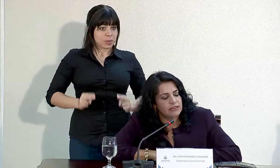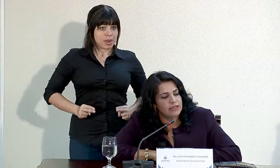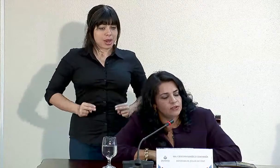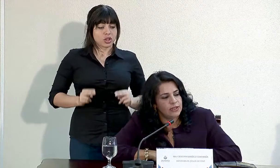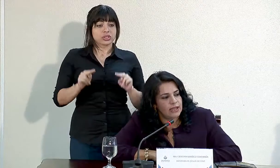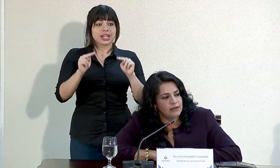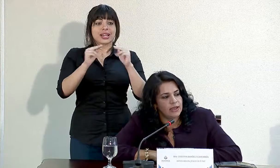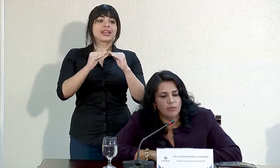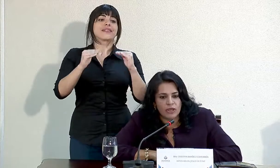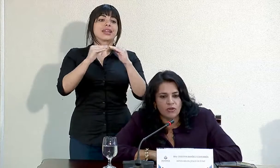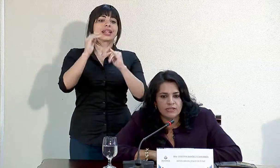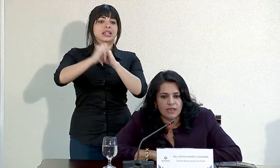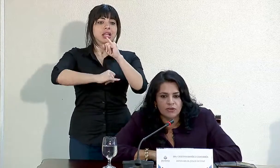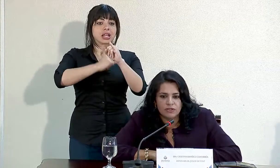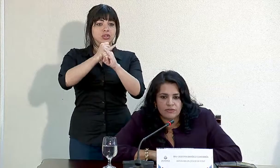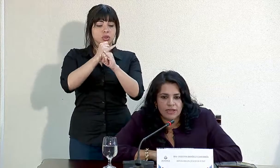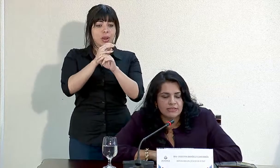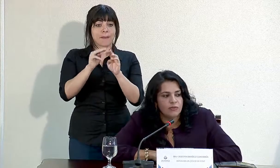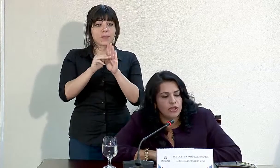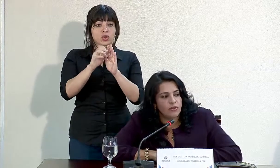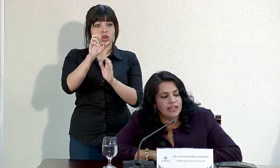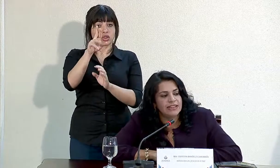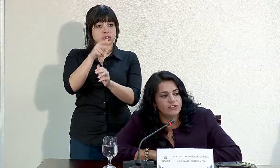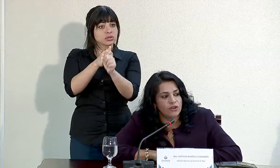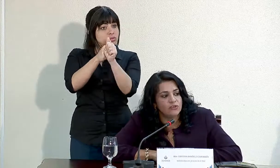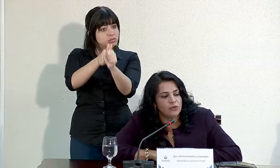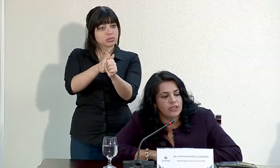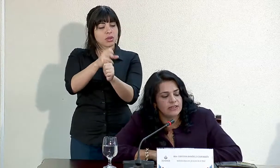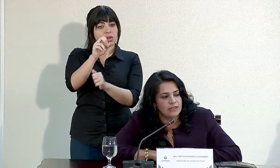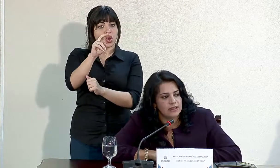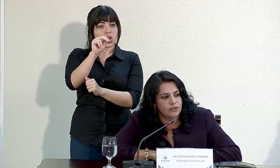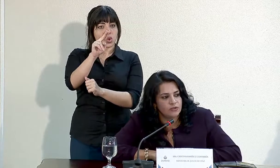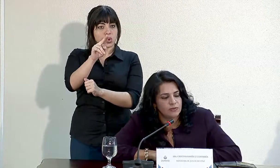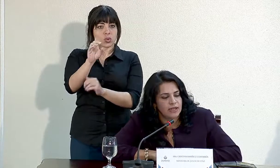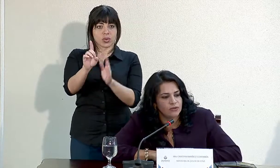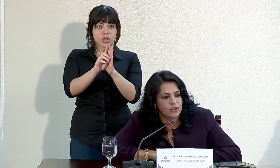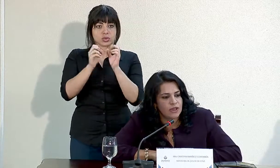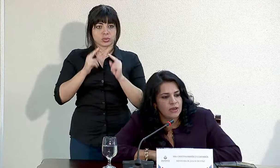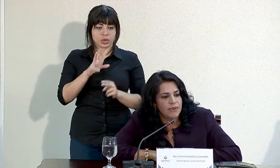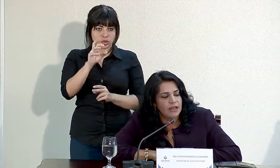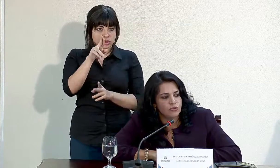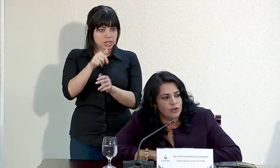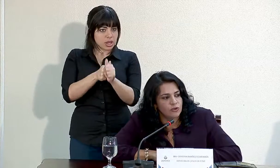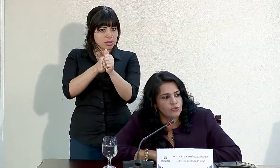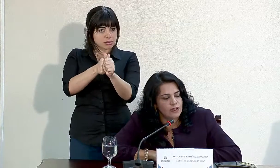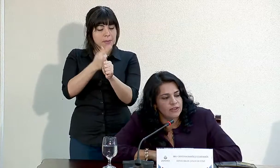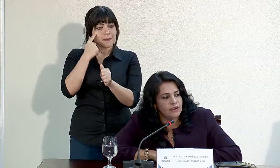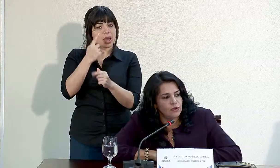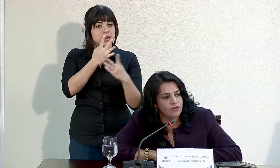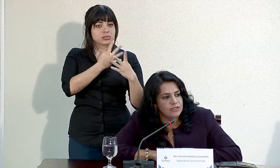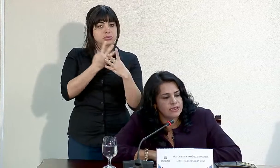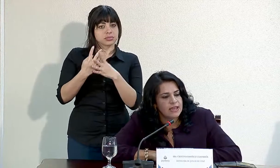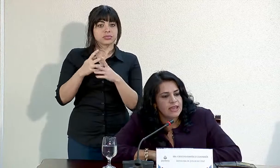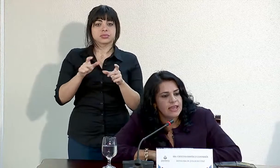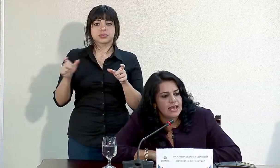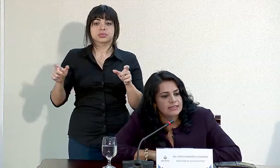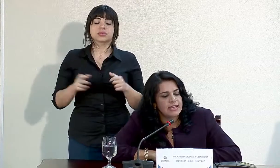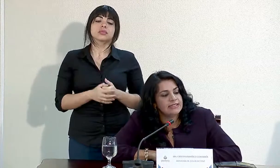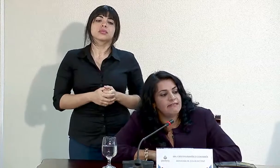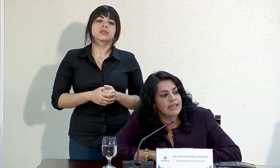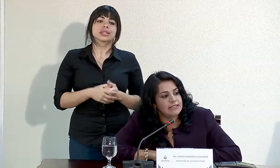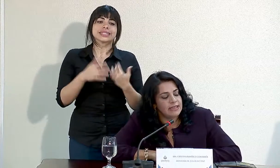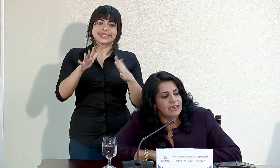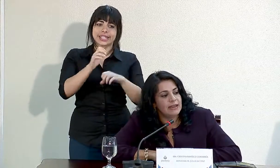nivel internacional y el modelo que sigue Costa Rica es el modelo de las Naciones Unidas de Derechos Humanos para los reclusos y las reclusas,